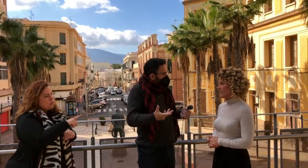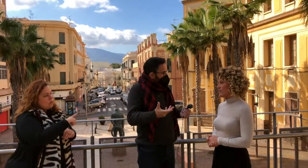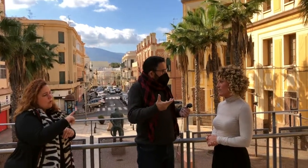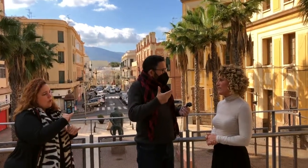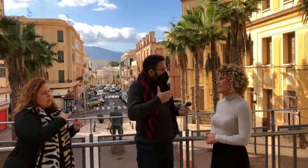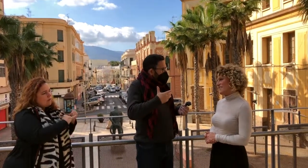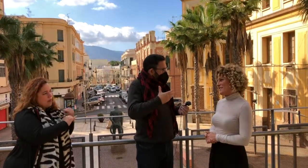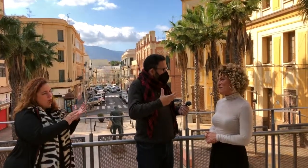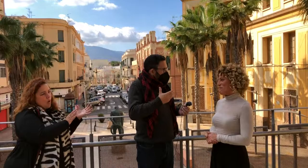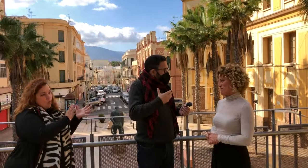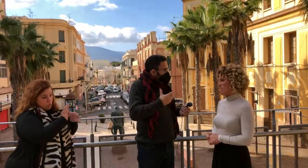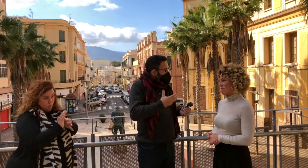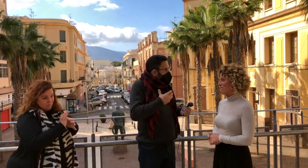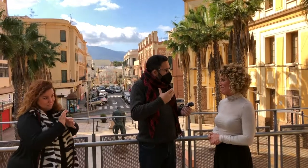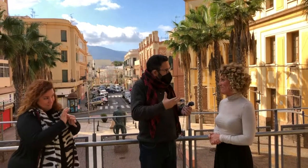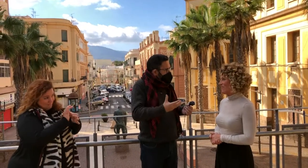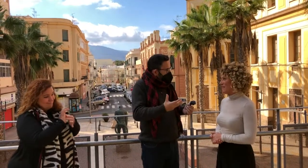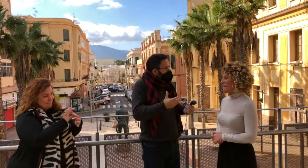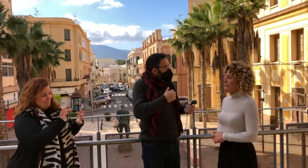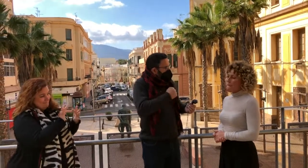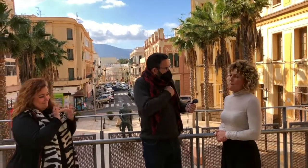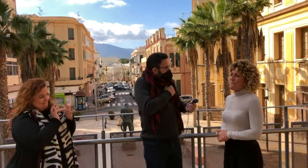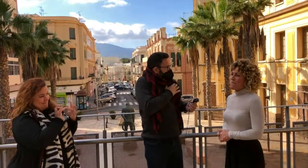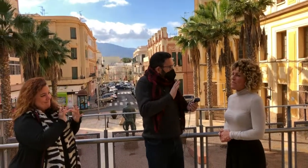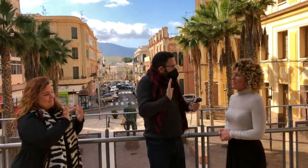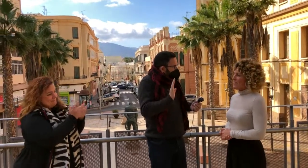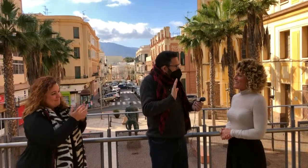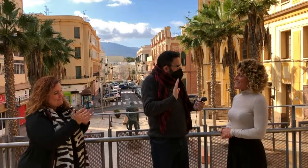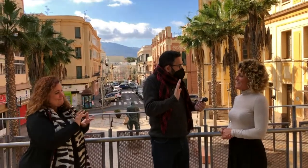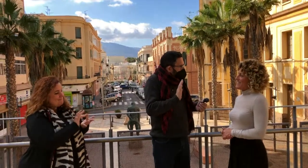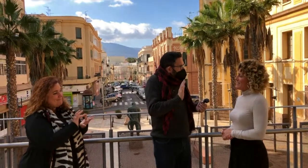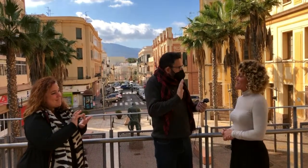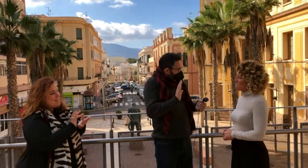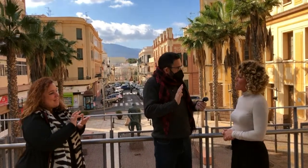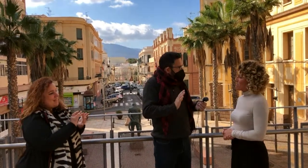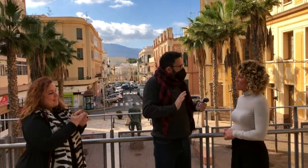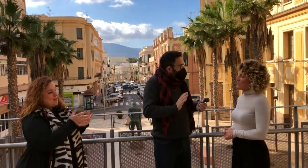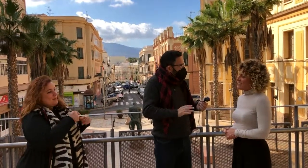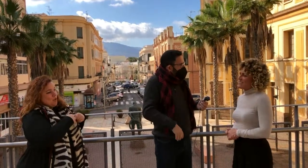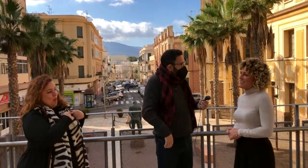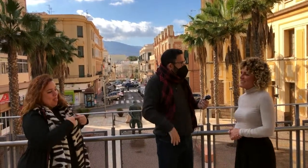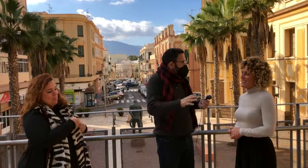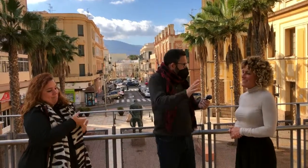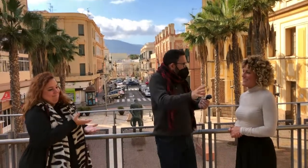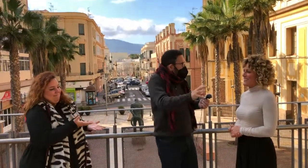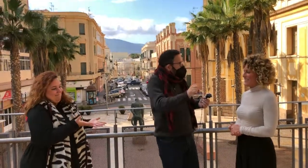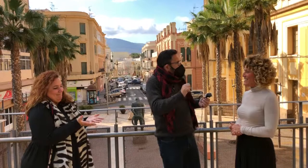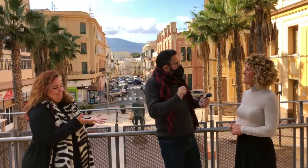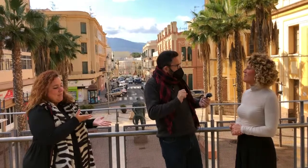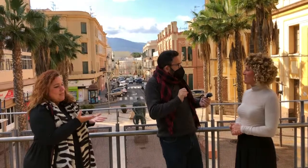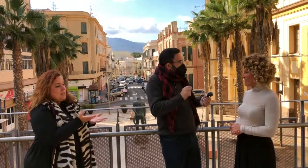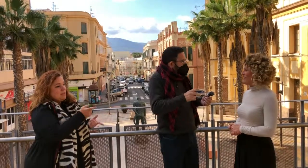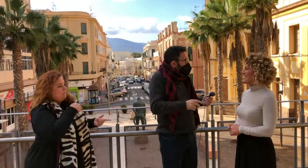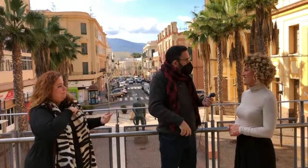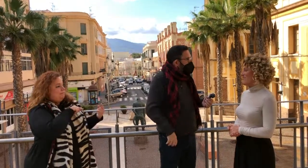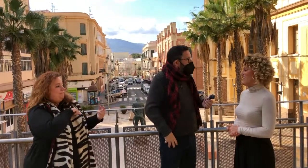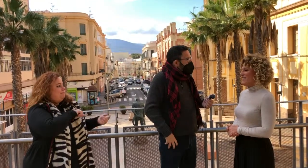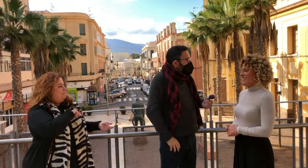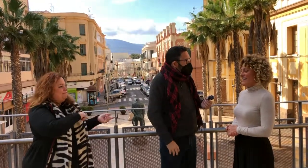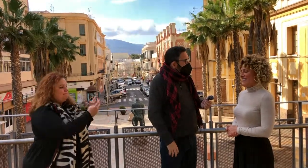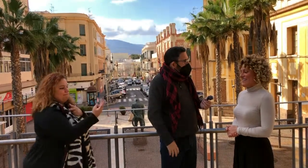los chicos, o sea, estos chicos y estas chicas os tocarán un poco el corazón de vez en cuando, ¿no? Alegrías, sus tristezas,